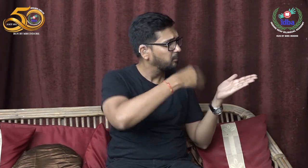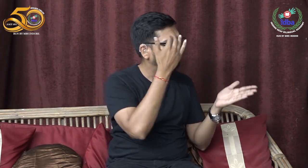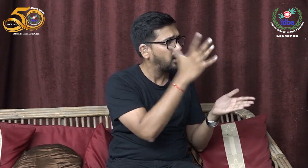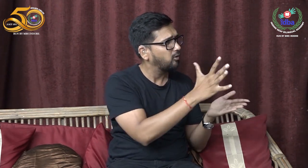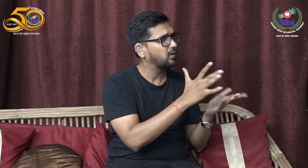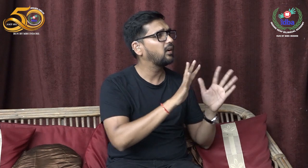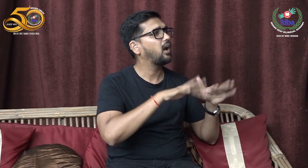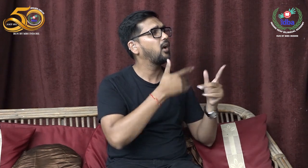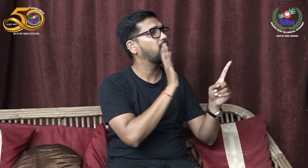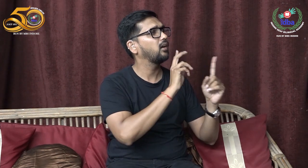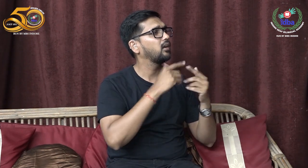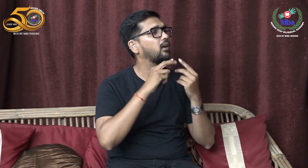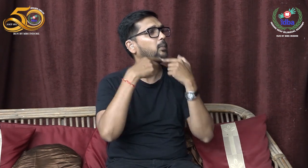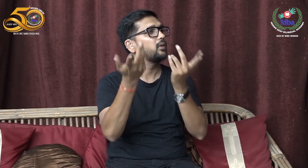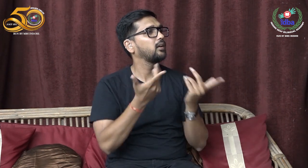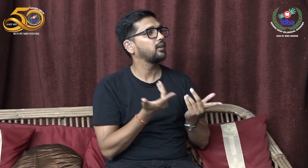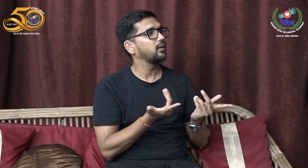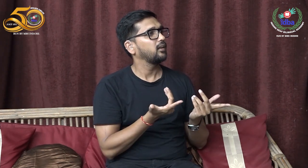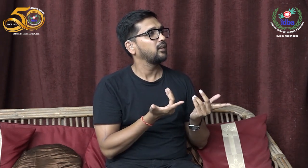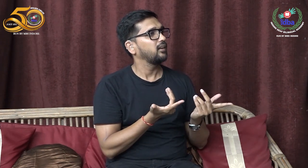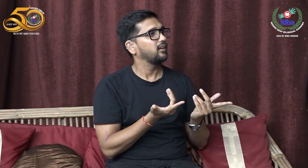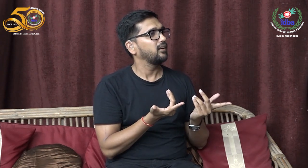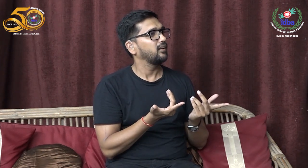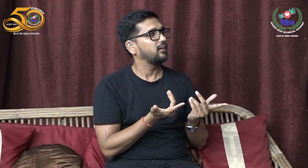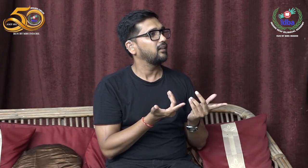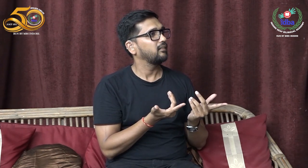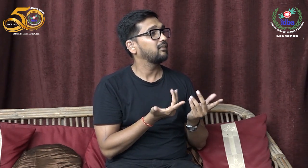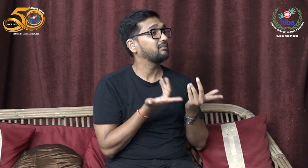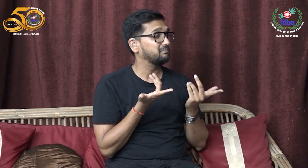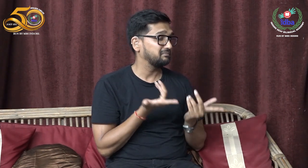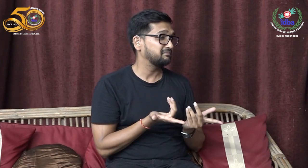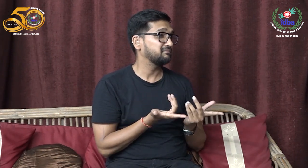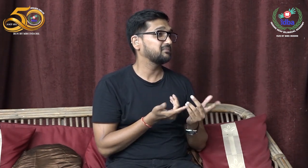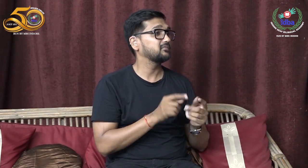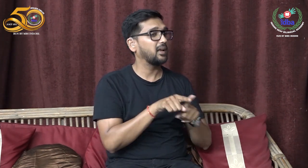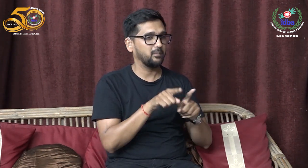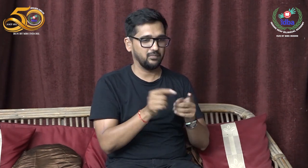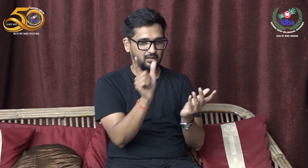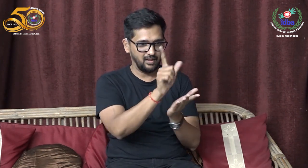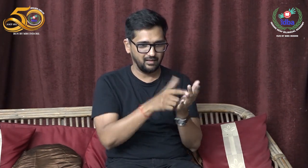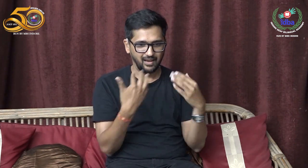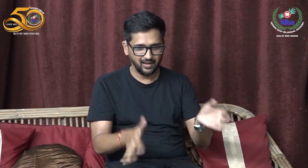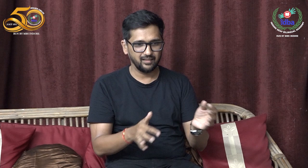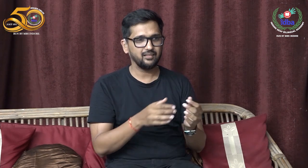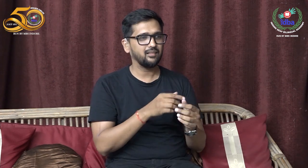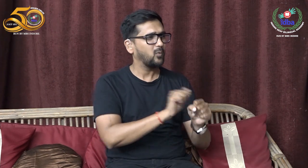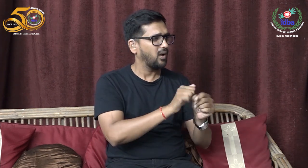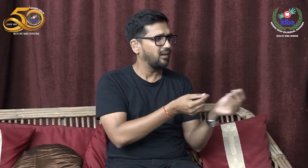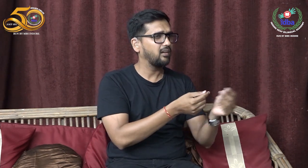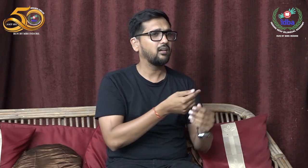थोड़ा आना चाहिए, रीड करना आना चाहिए। तो आप जैसे कम्युनिकेशन सामने वाले से कैसे कर सकेंगे? तो आपको भी थोड़ा लिखना, जैसे लेटर हो गया, कुछ